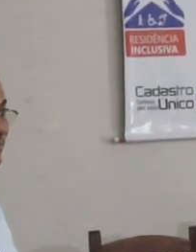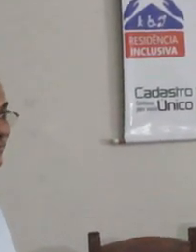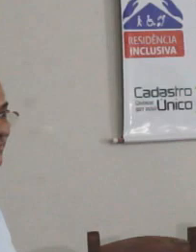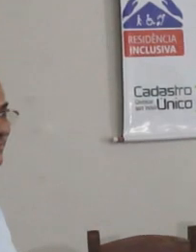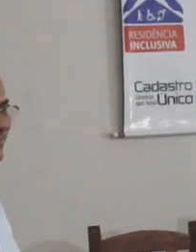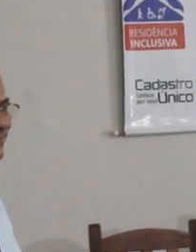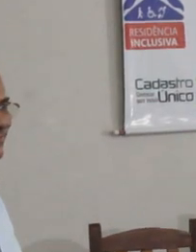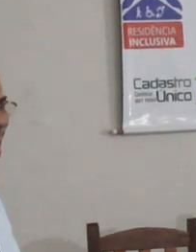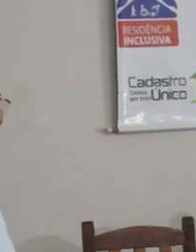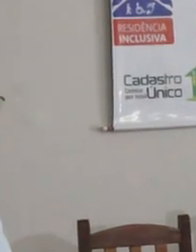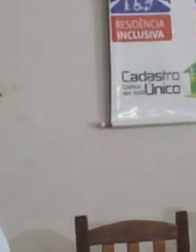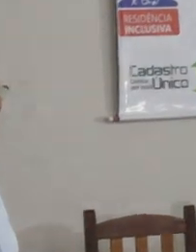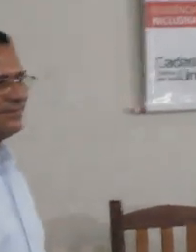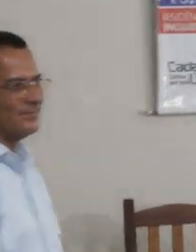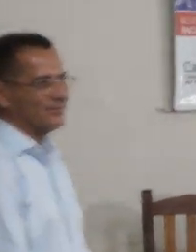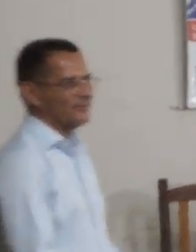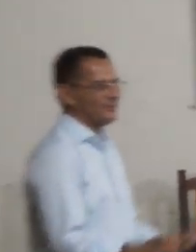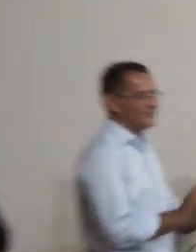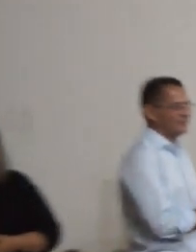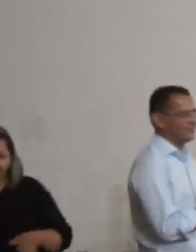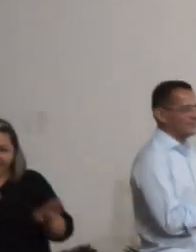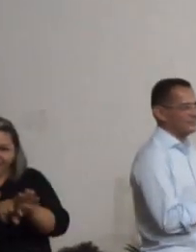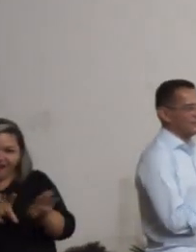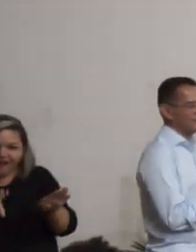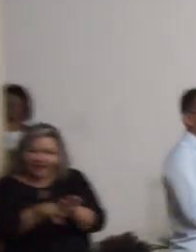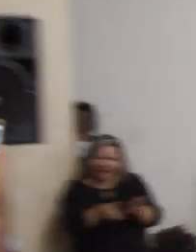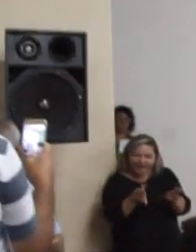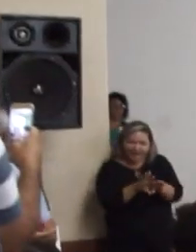Caxias vai pagar o curso superior.